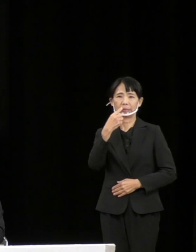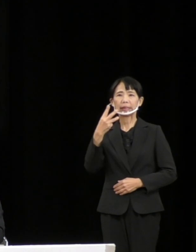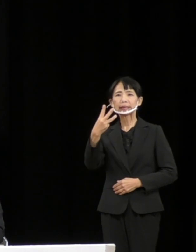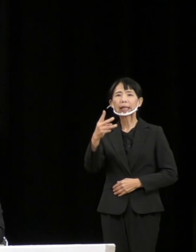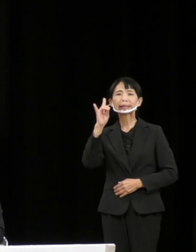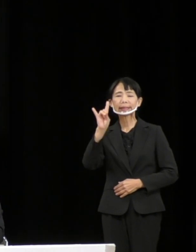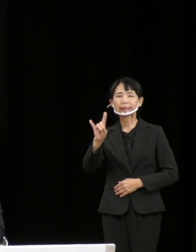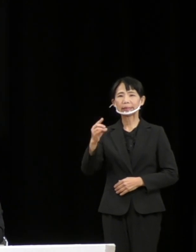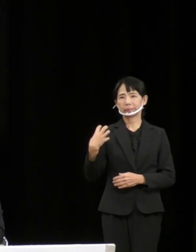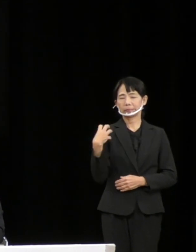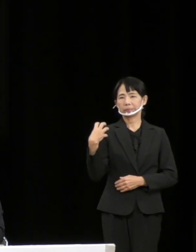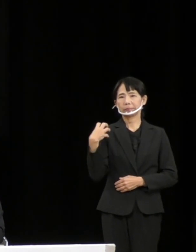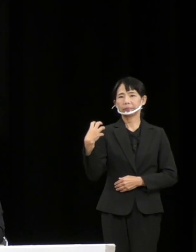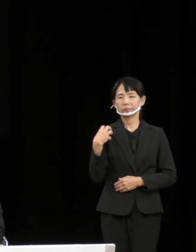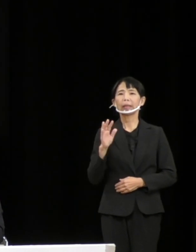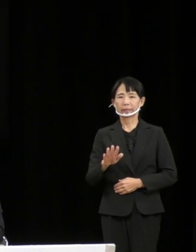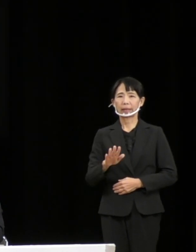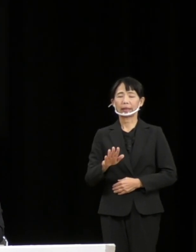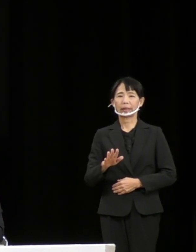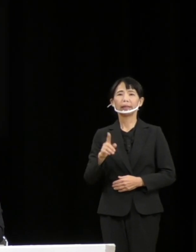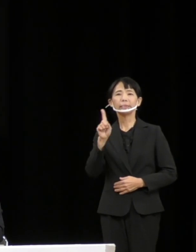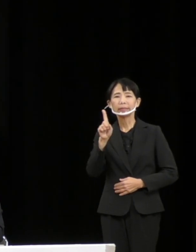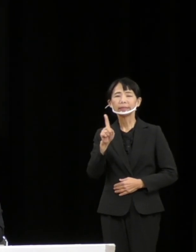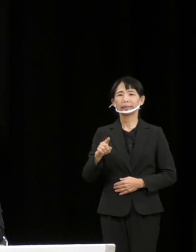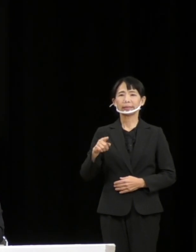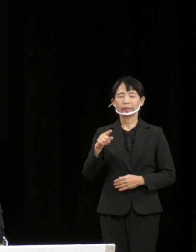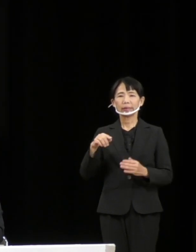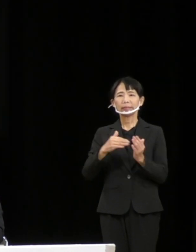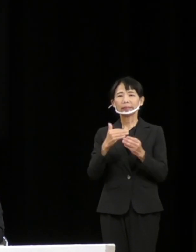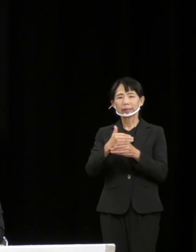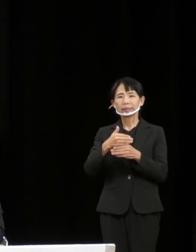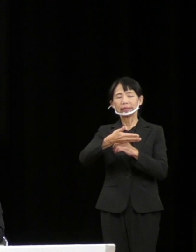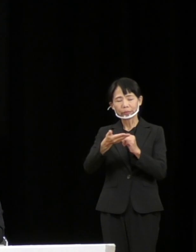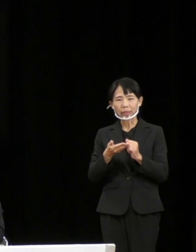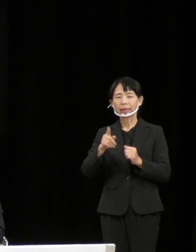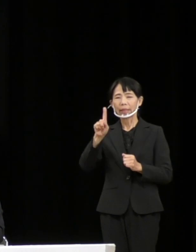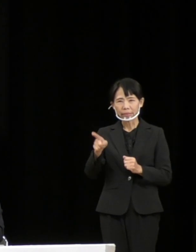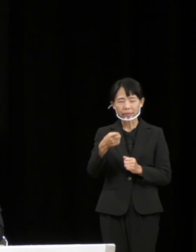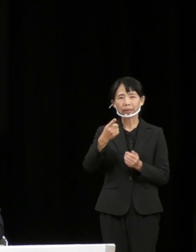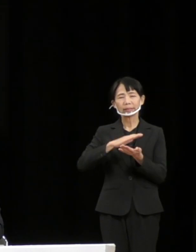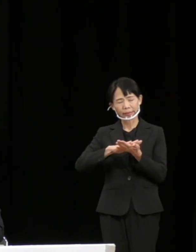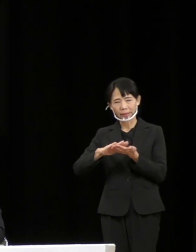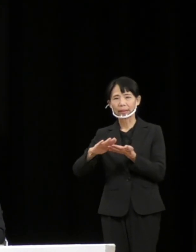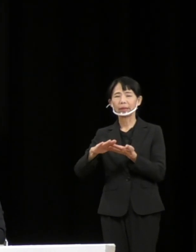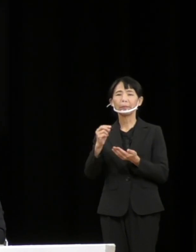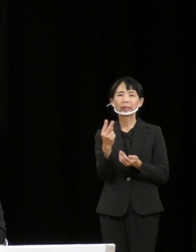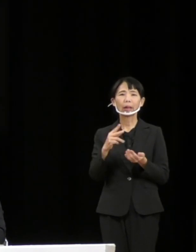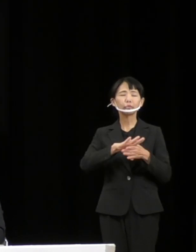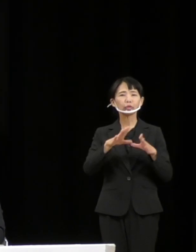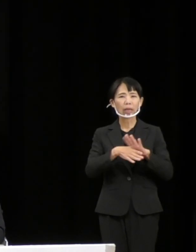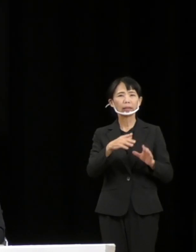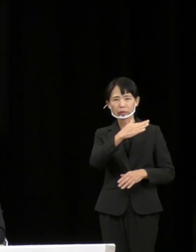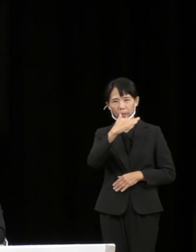我が国最南端の豊かな自然環境とそれに阿武隈れた伝統文化を有する人口約5万人が